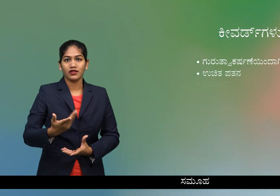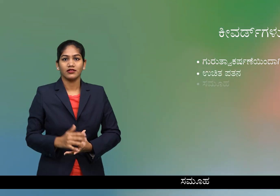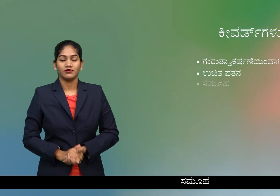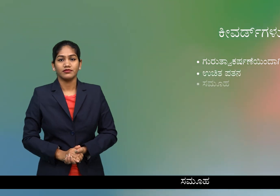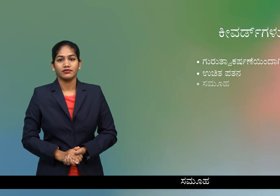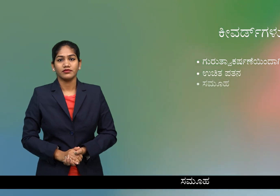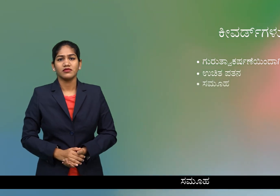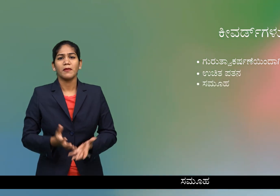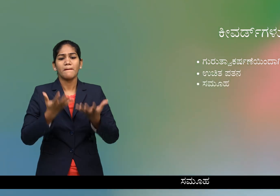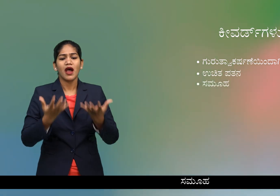ಸಮೂಹ,